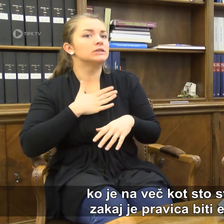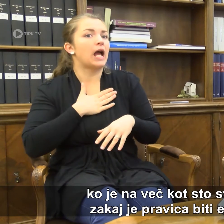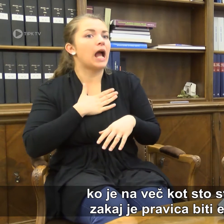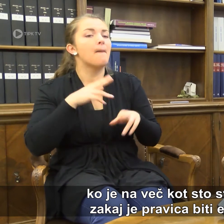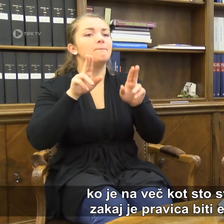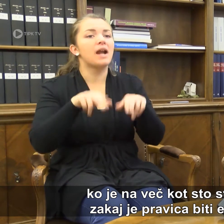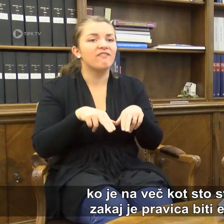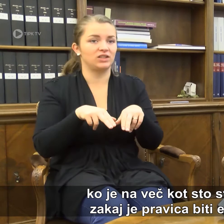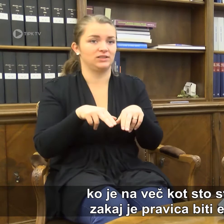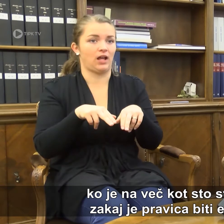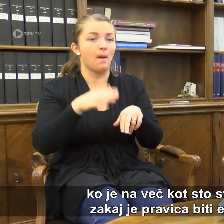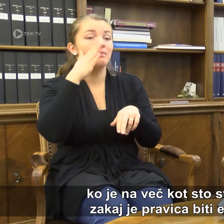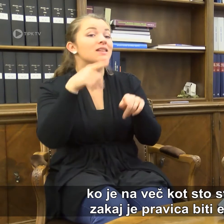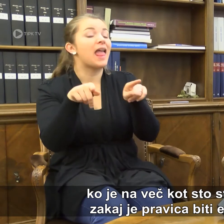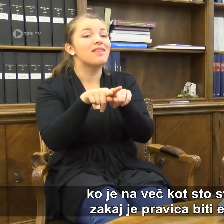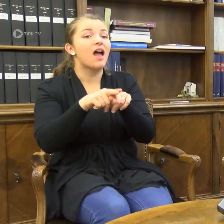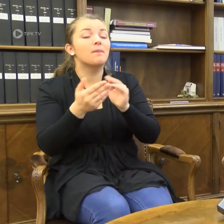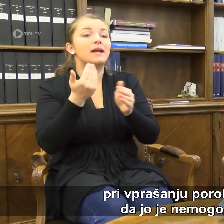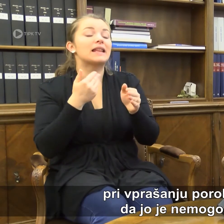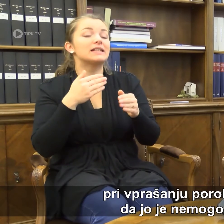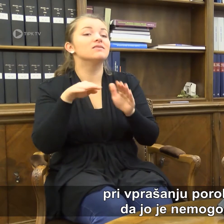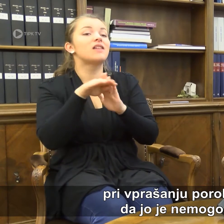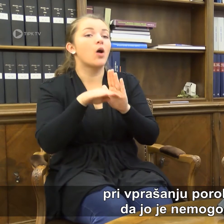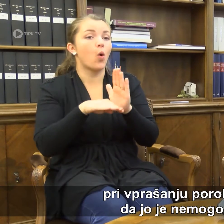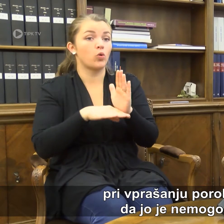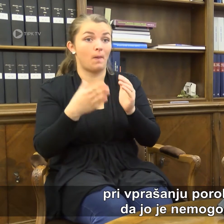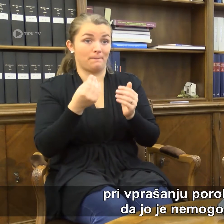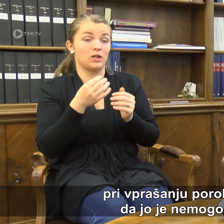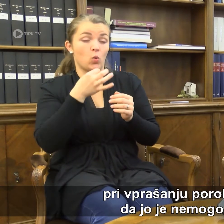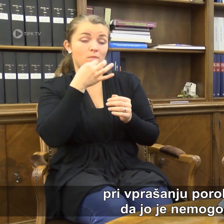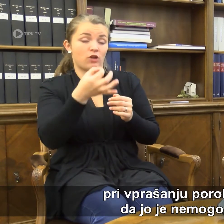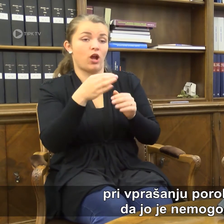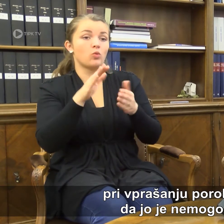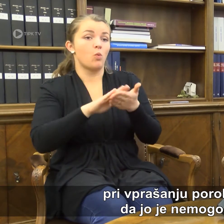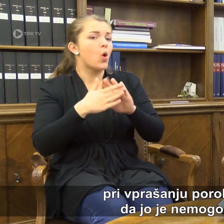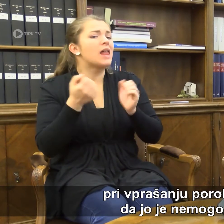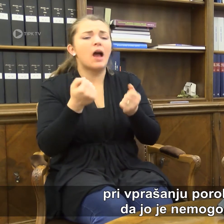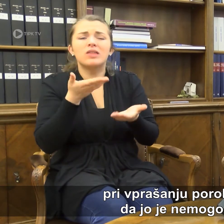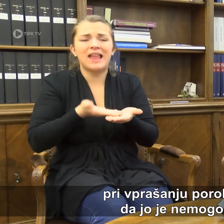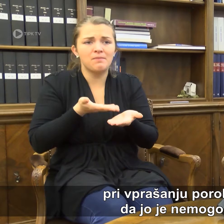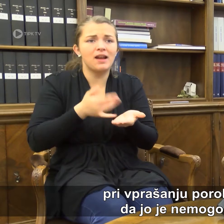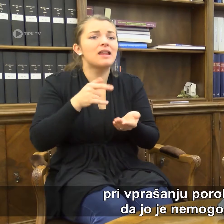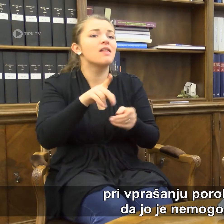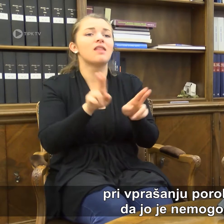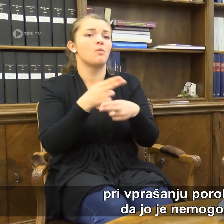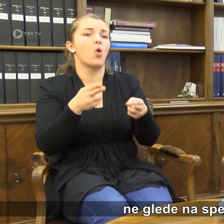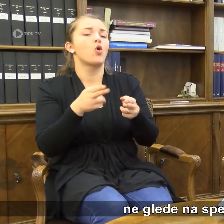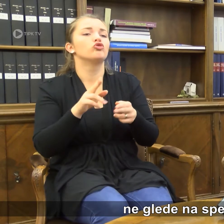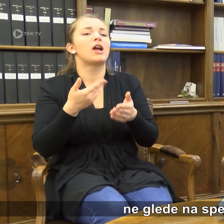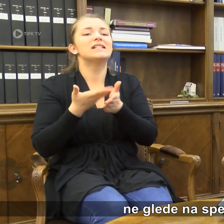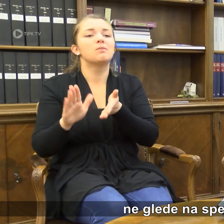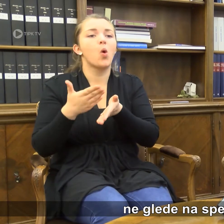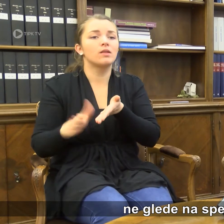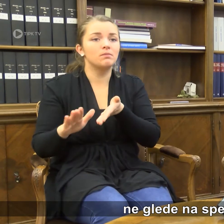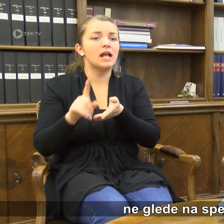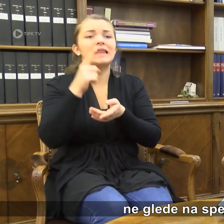je pravica biti enak pred zakonom pri vprašanju poroke tako temeljna, da jo je nemogoče izpodbijati ne glede